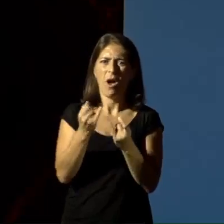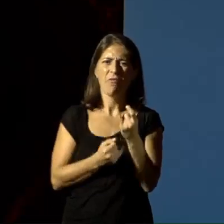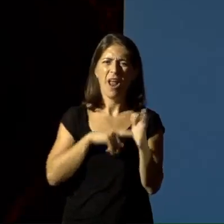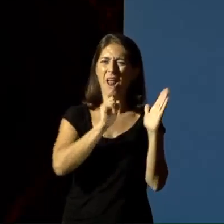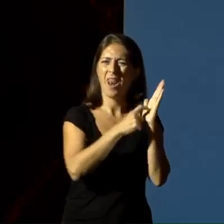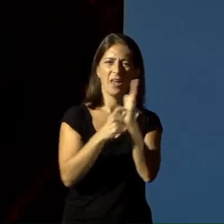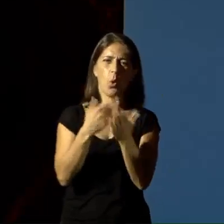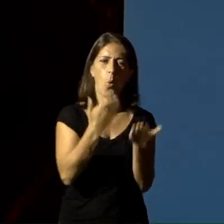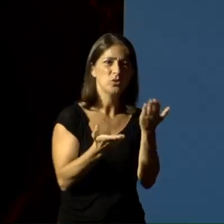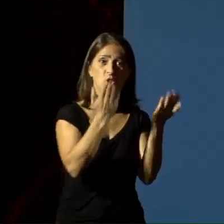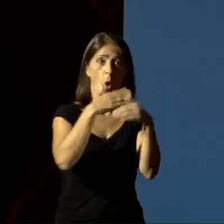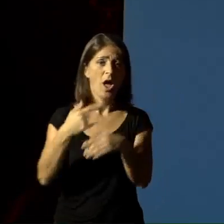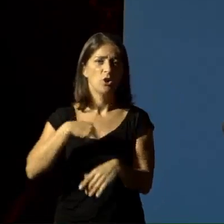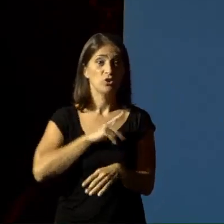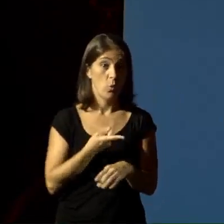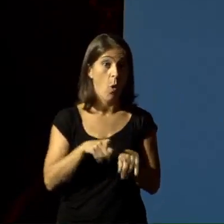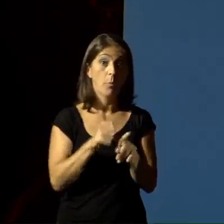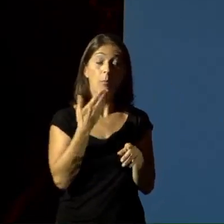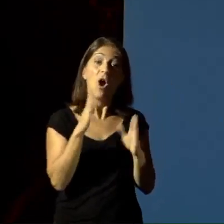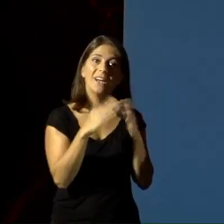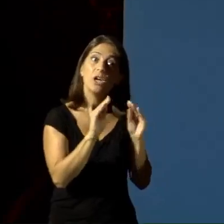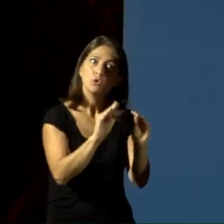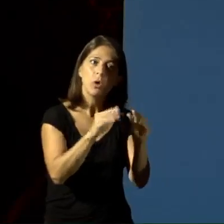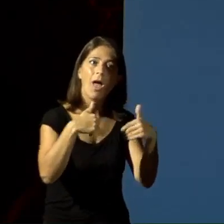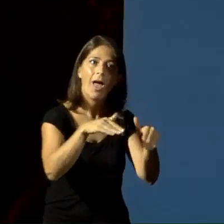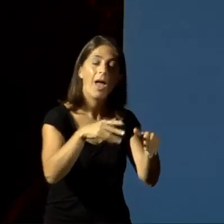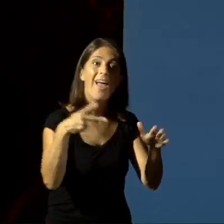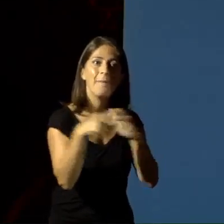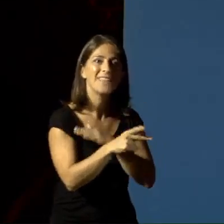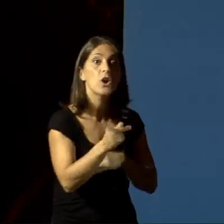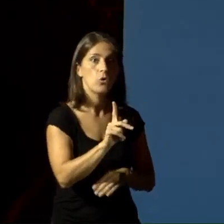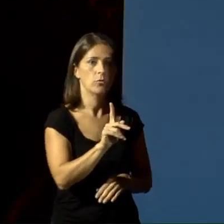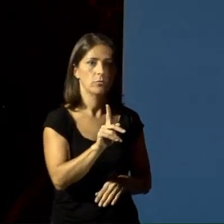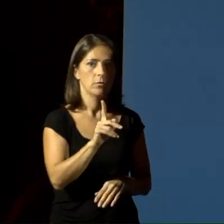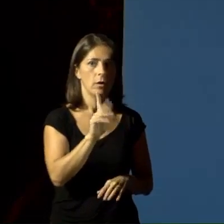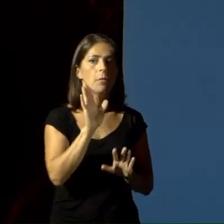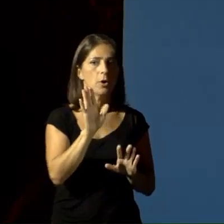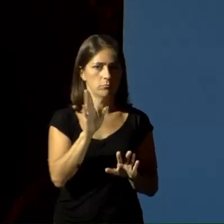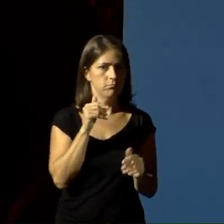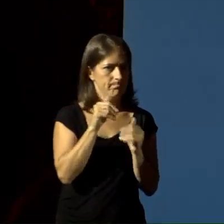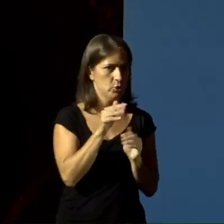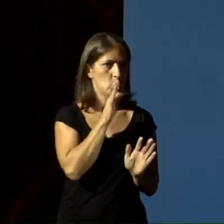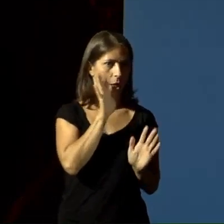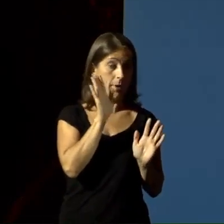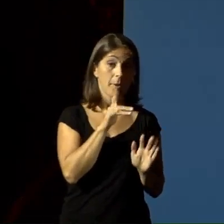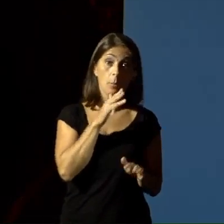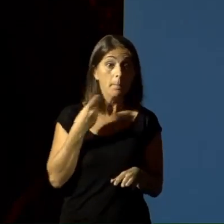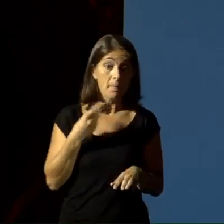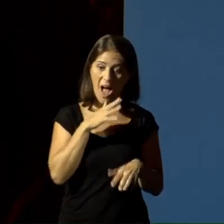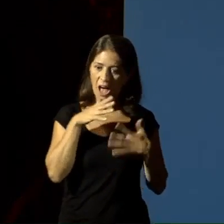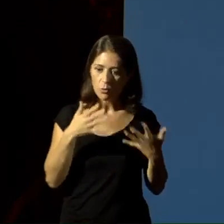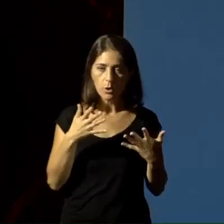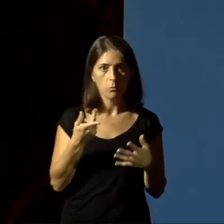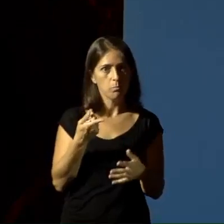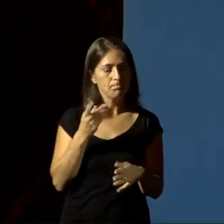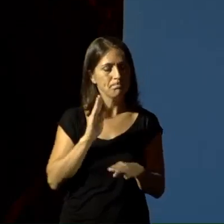inxustas. Non podemos garantizar que os saquen das súas vivendas e se queden con eles aos bancos. Aínda non, pero faremos. Pero, mentras tanto, garantiremos un